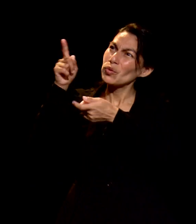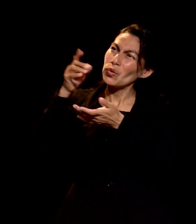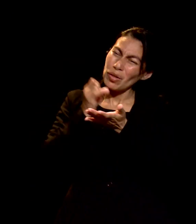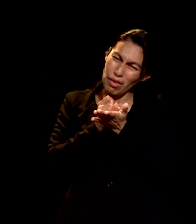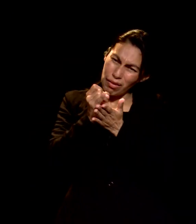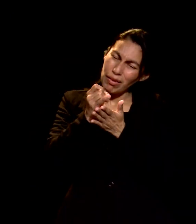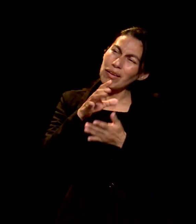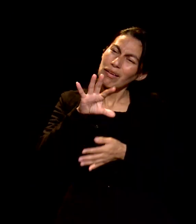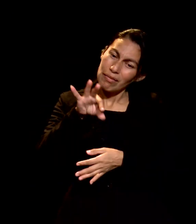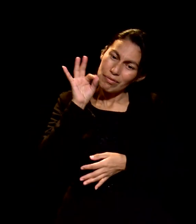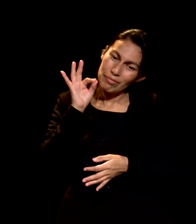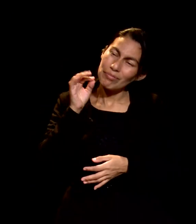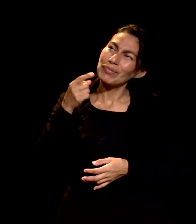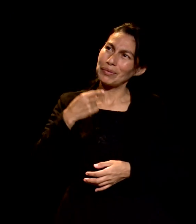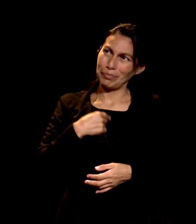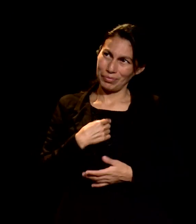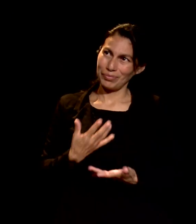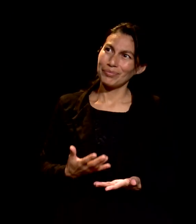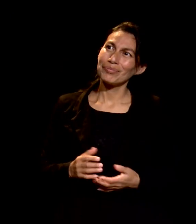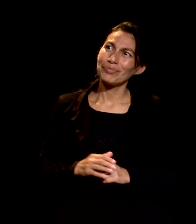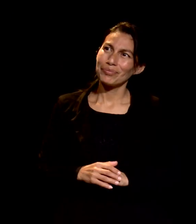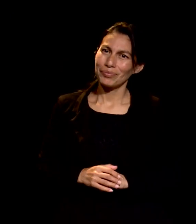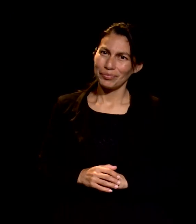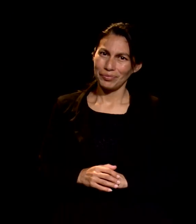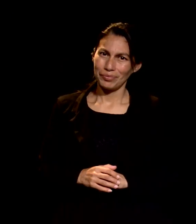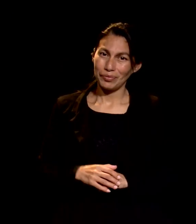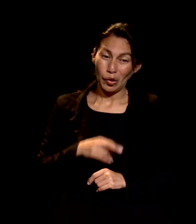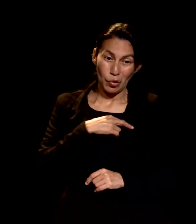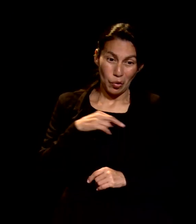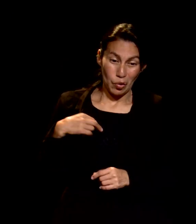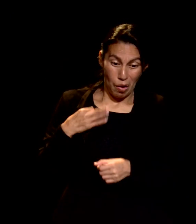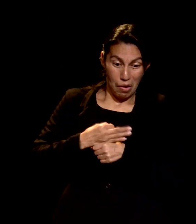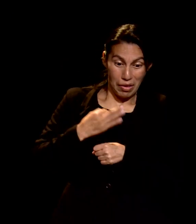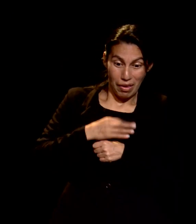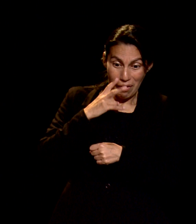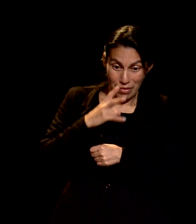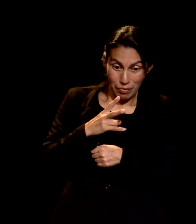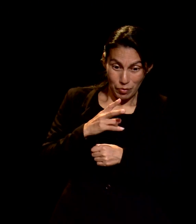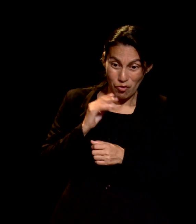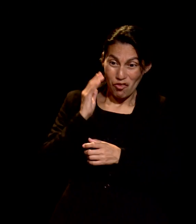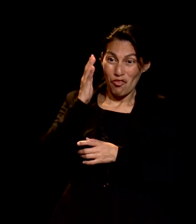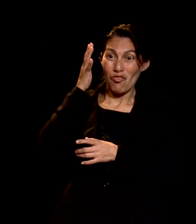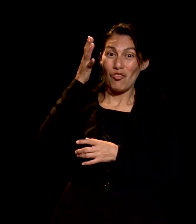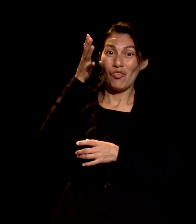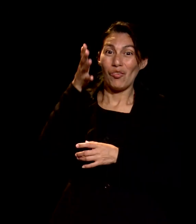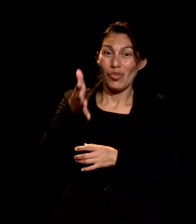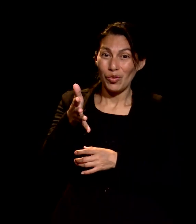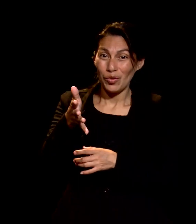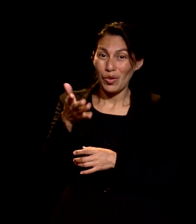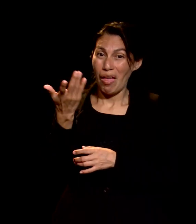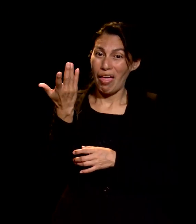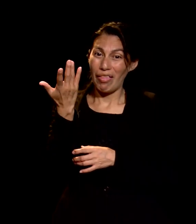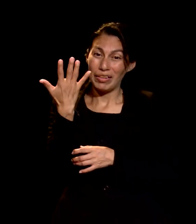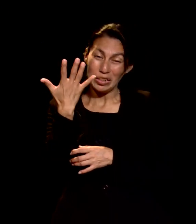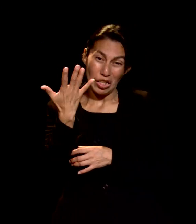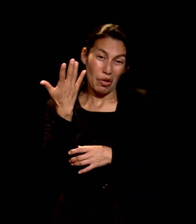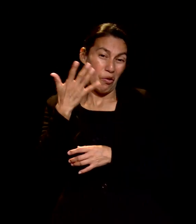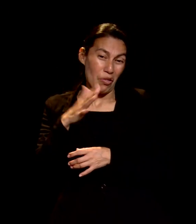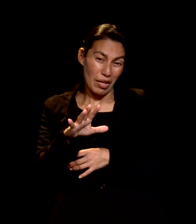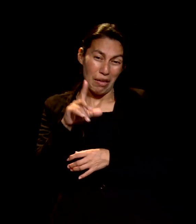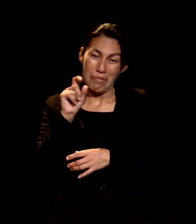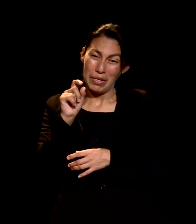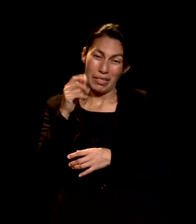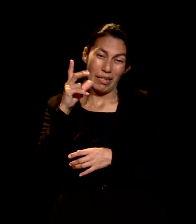en lugar de nosotros porque nosotros podemos ver el presente pero no podemos ver 5, 10,